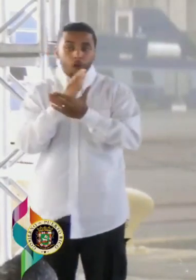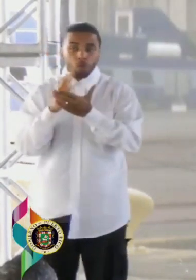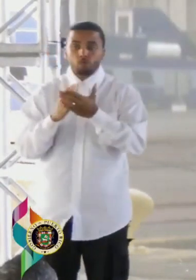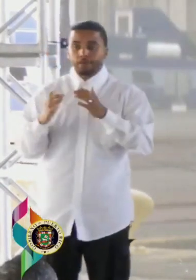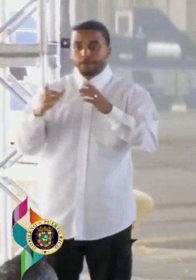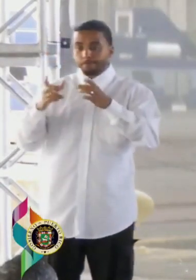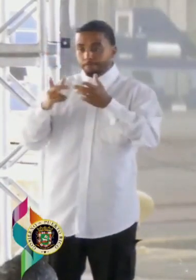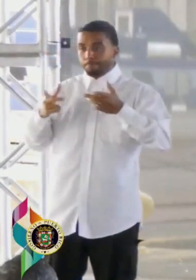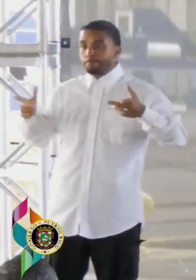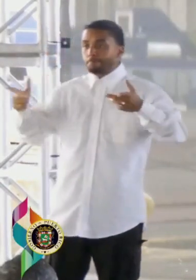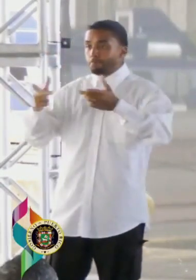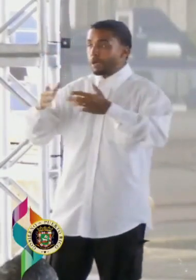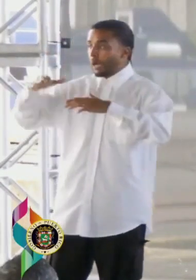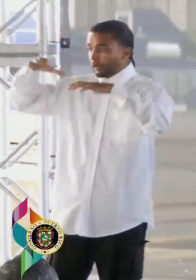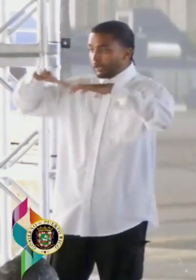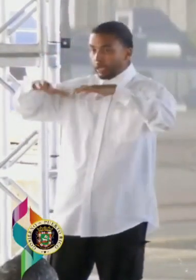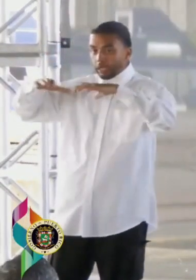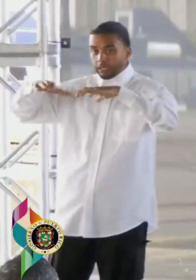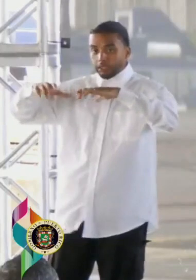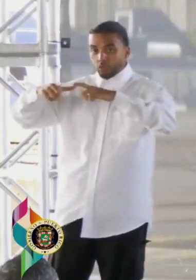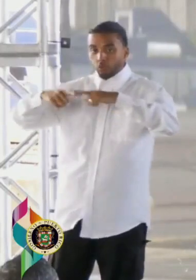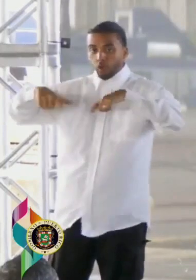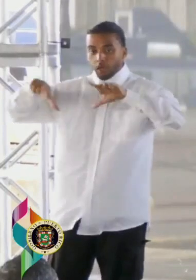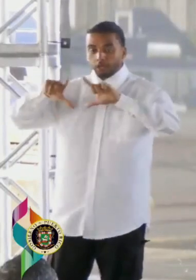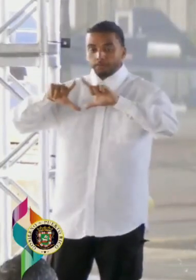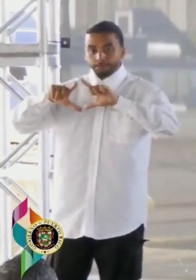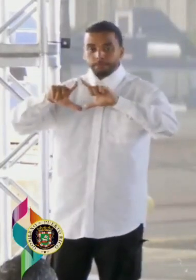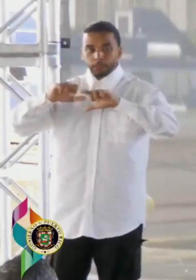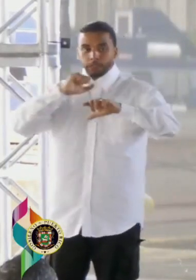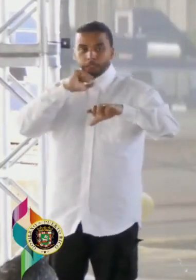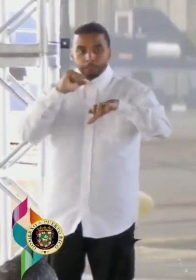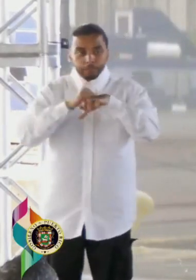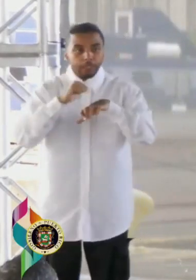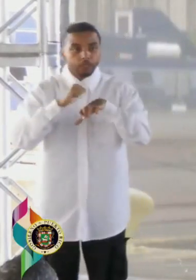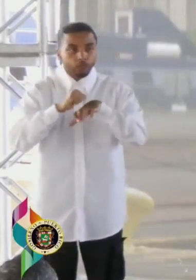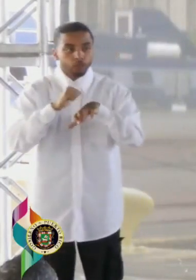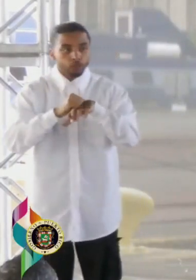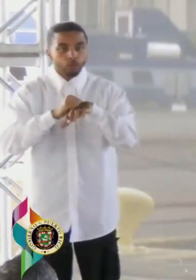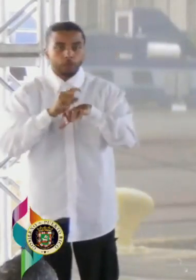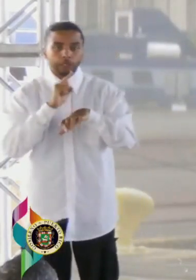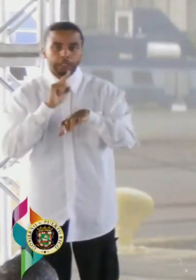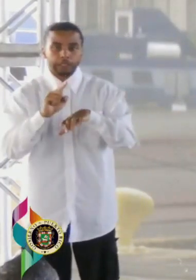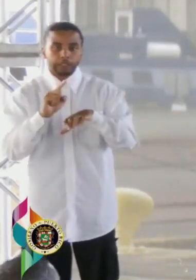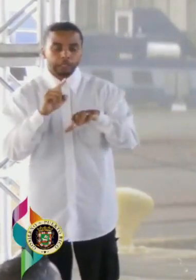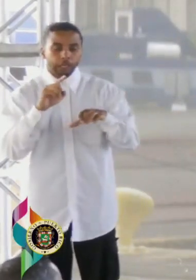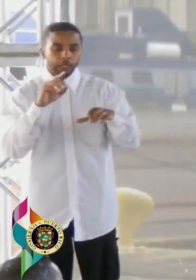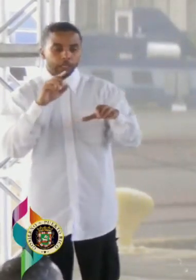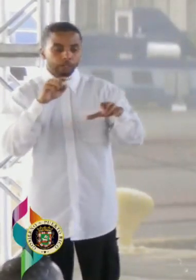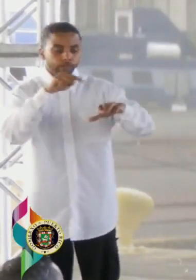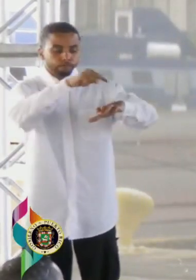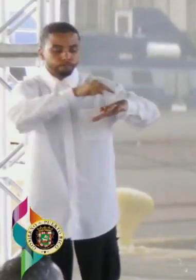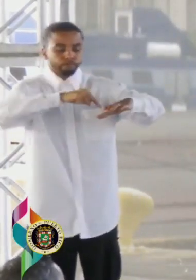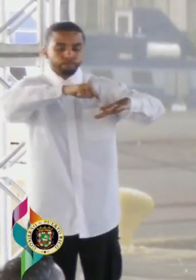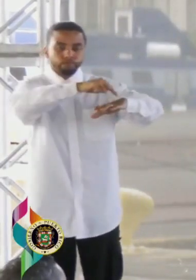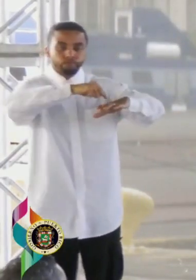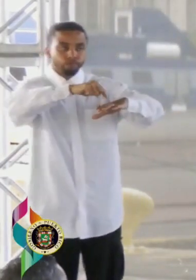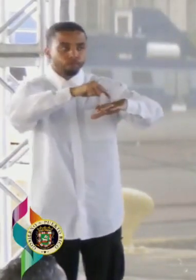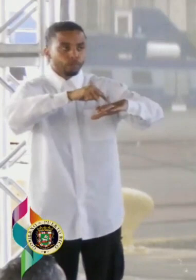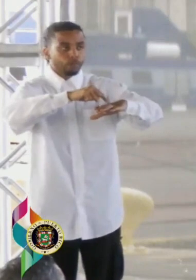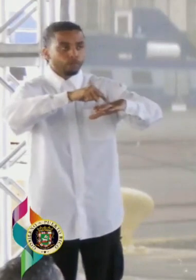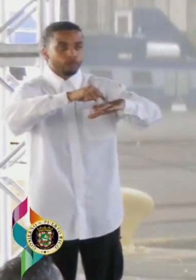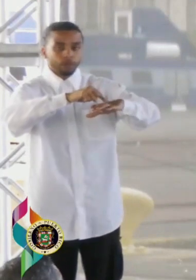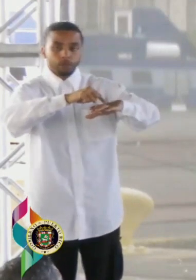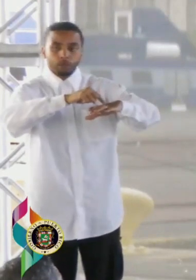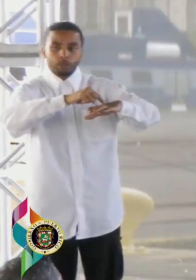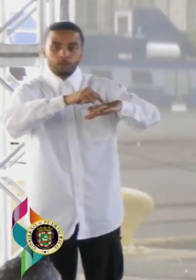propiedad la la entidad que importa cemento que ahora mismo está ubicada en en el área de Isla